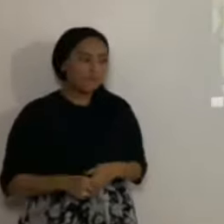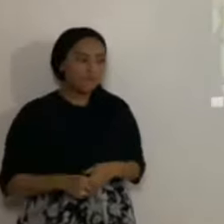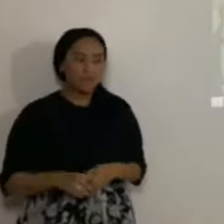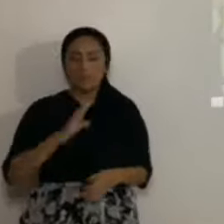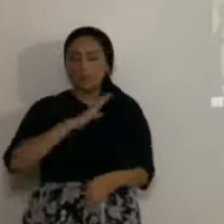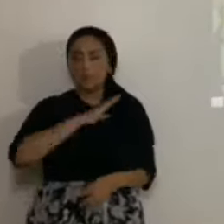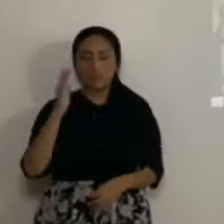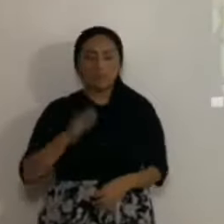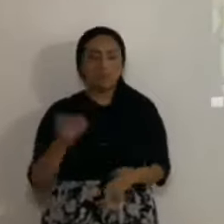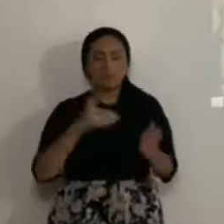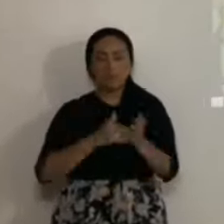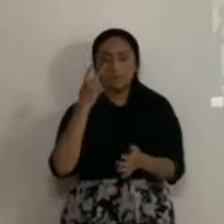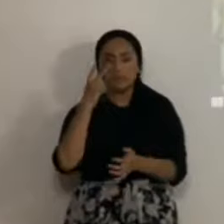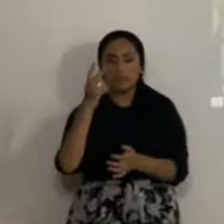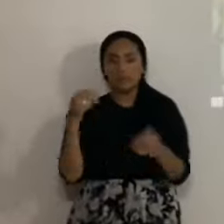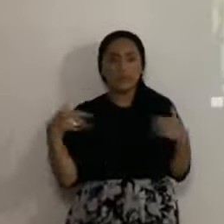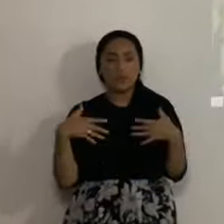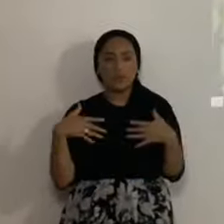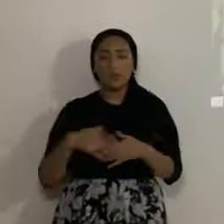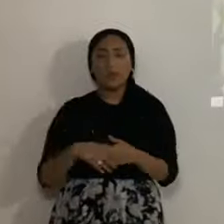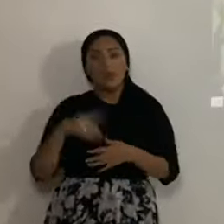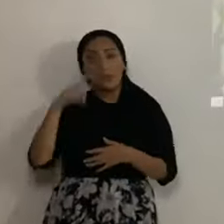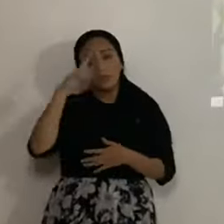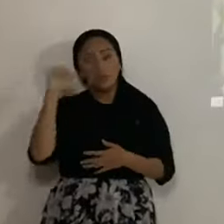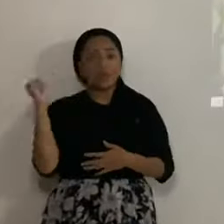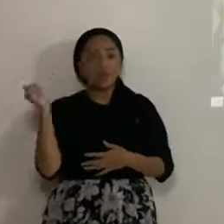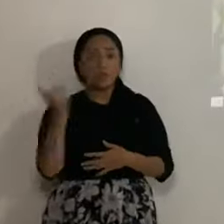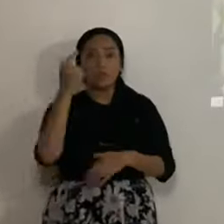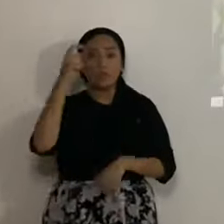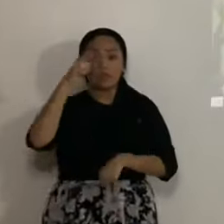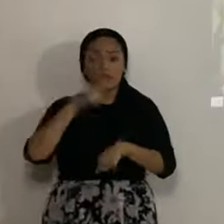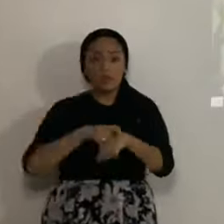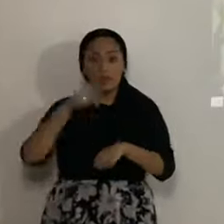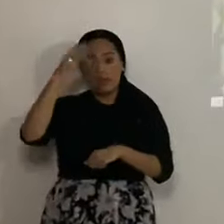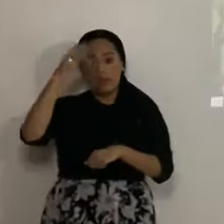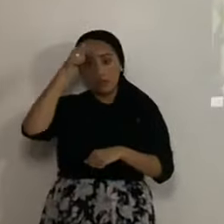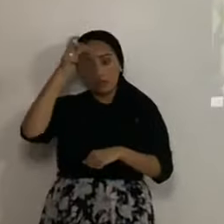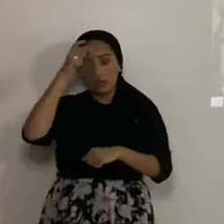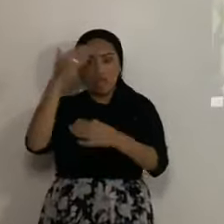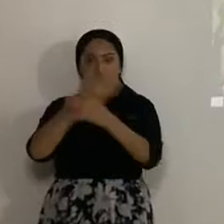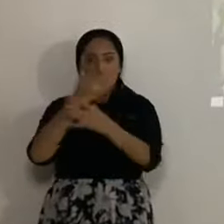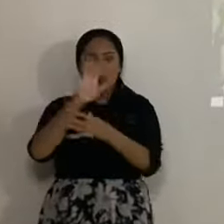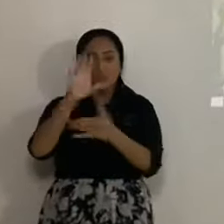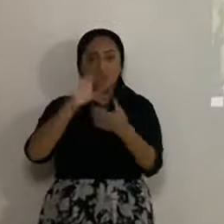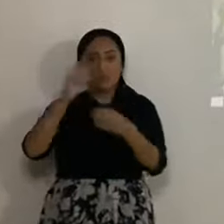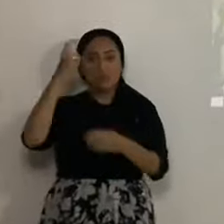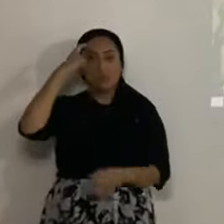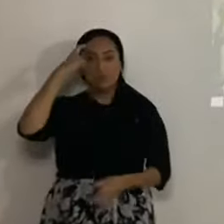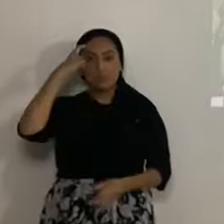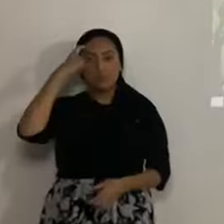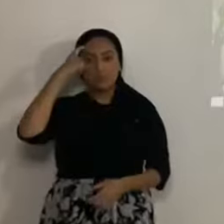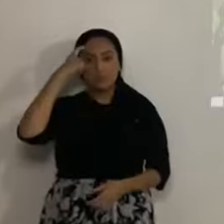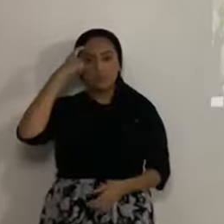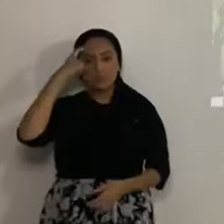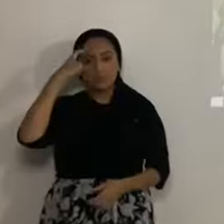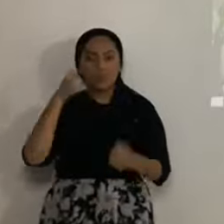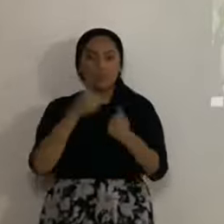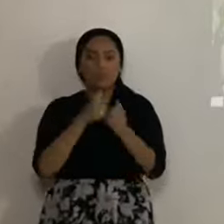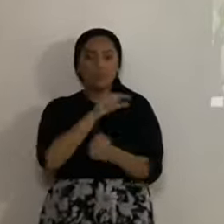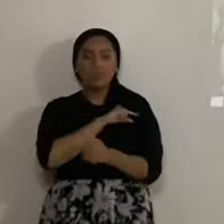nunca más verás el miedo, porque todo el tiempo el enemigo va a estar atacando tu mente con